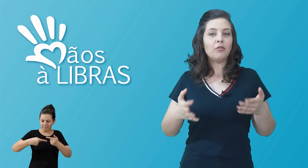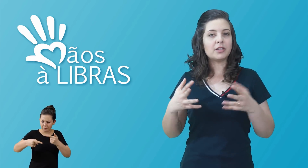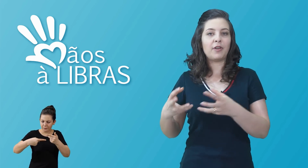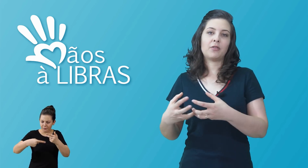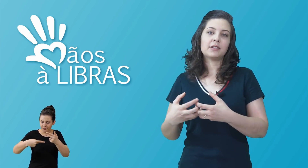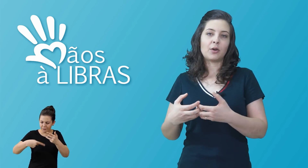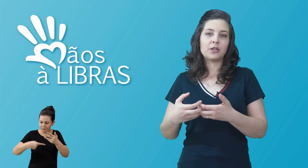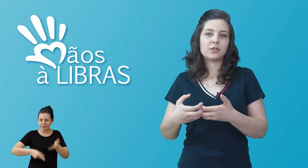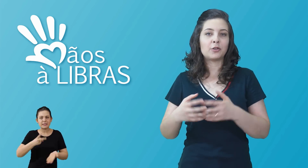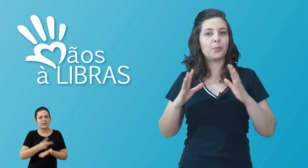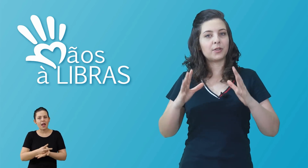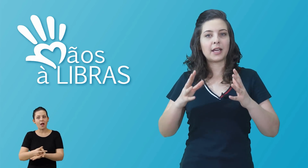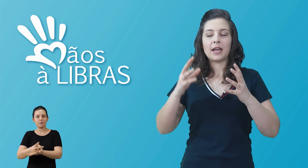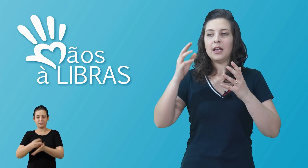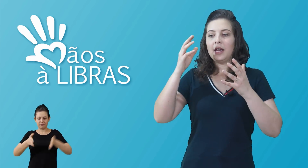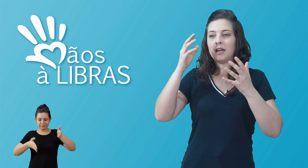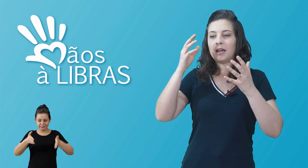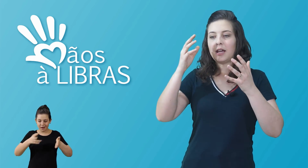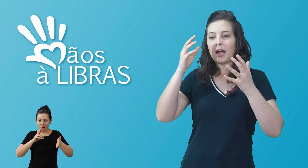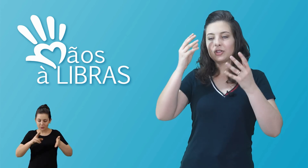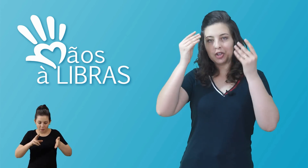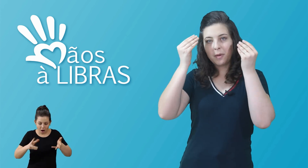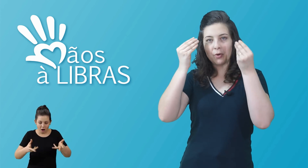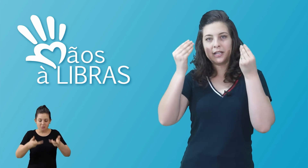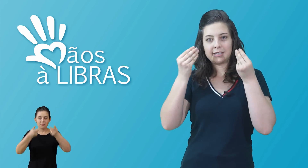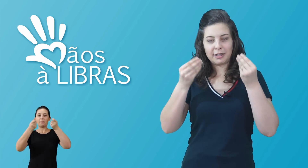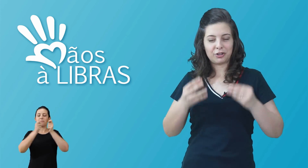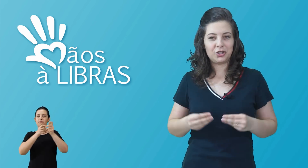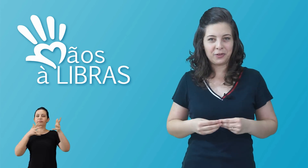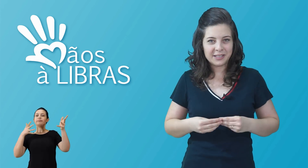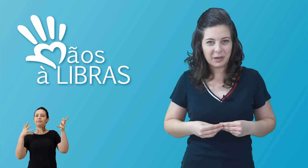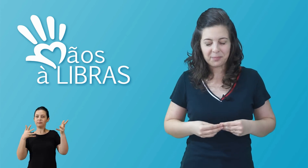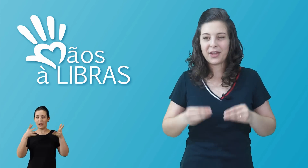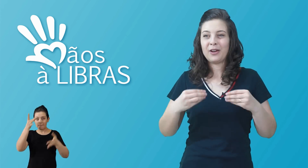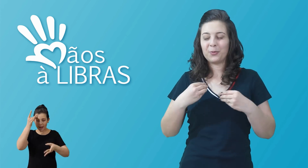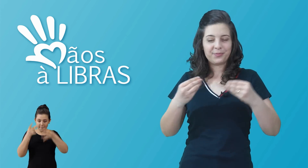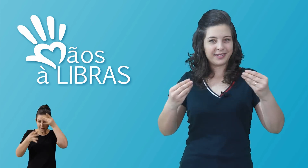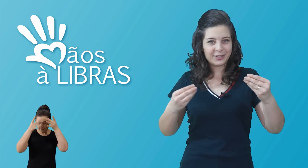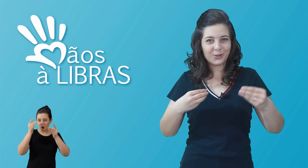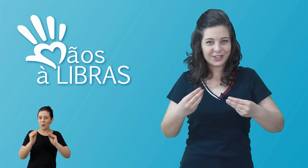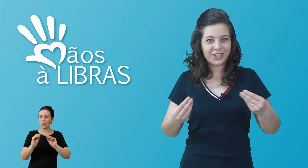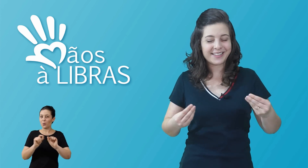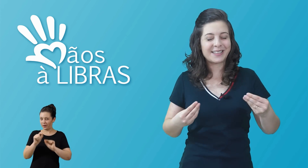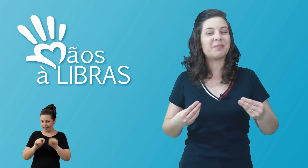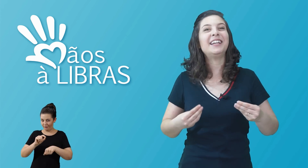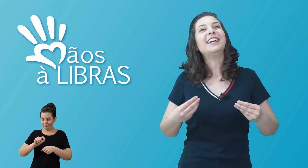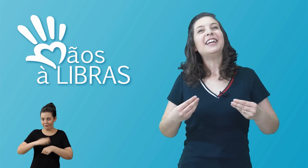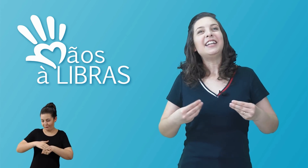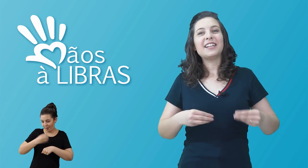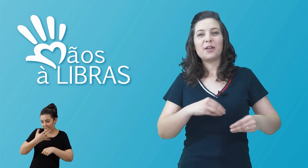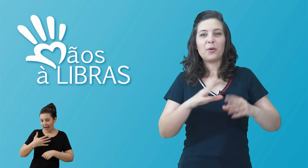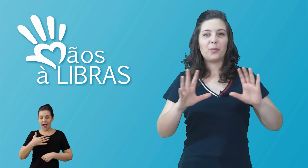permanente, você vai alcançar o resultado. Por quê? A gente memoriza aquilo que a gente faz bem. Eu, sou dona de casa